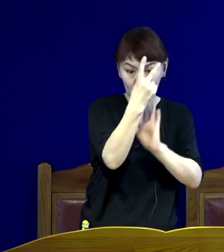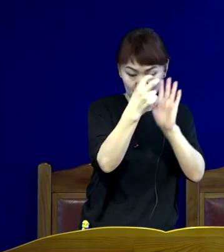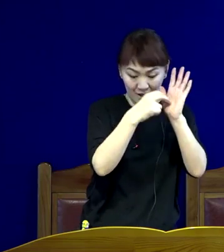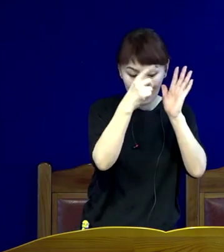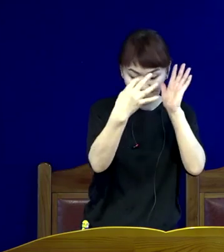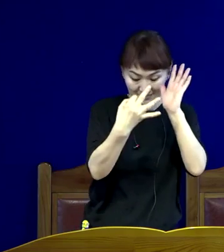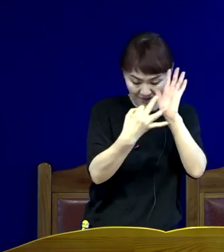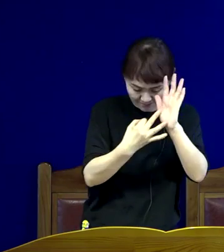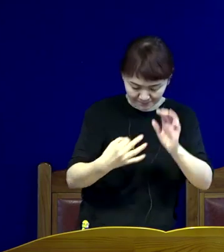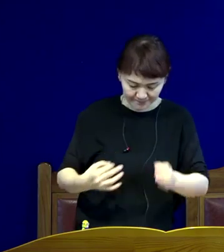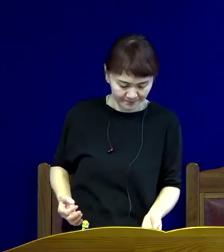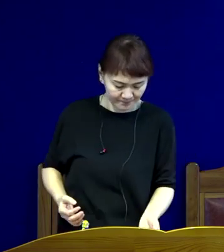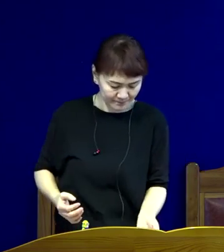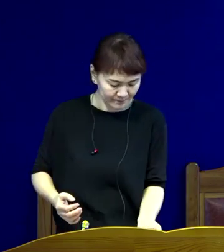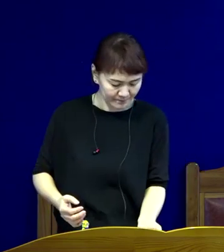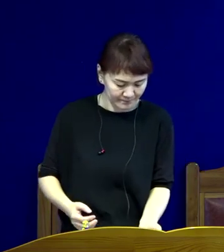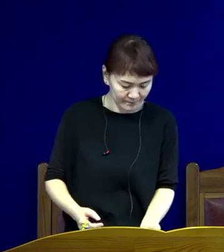2:18.